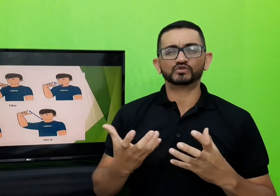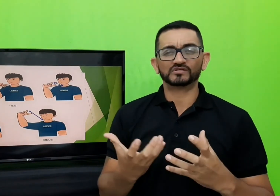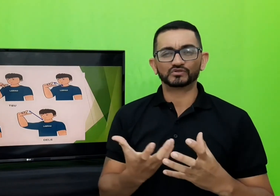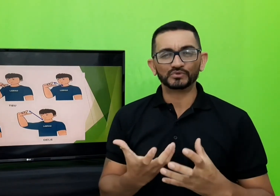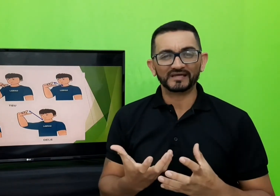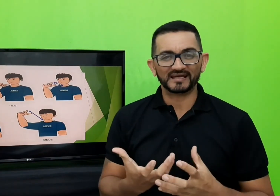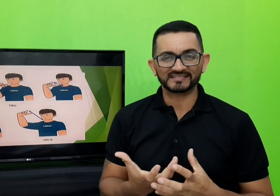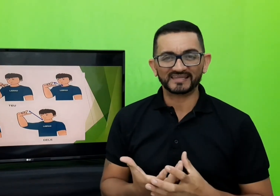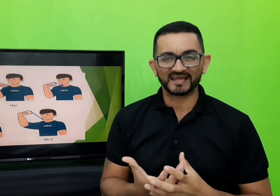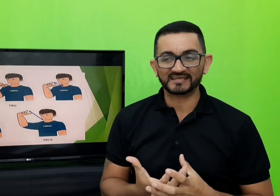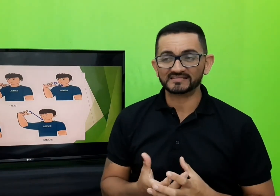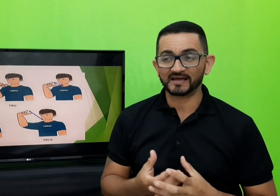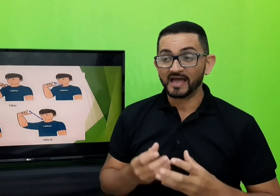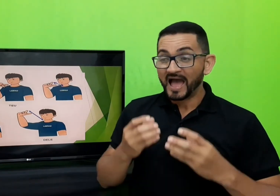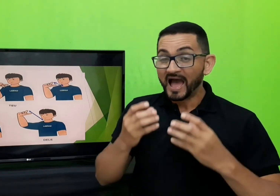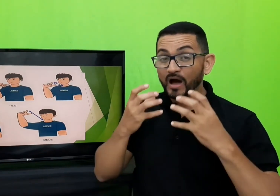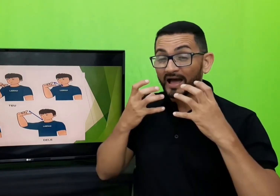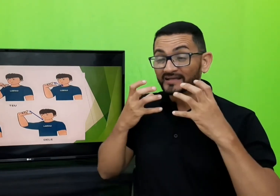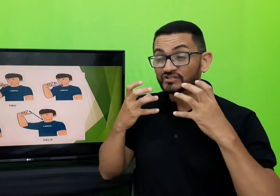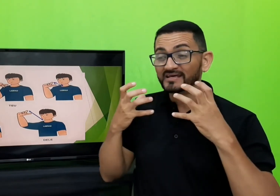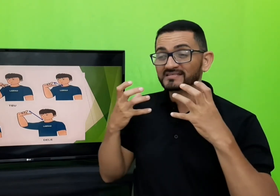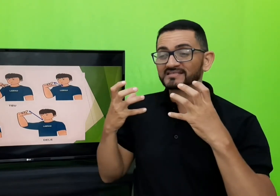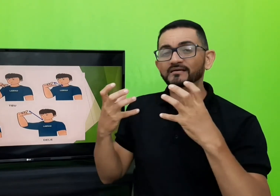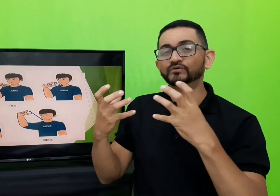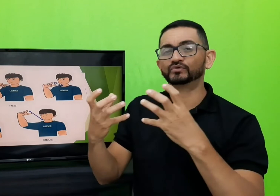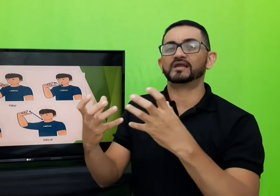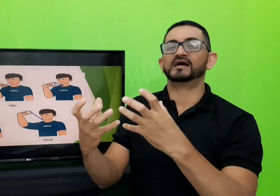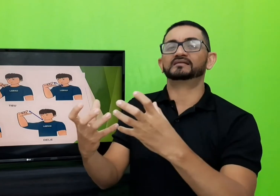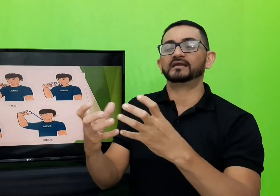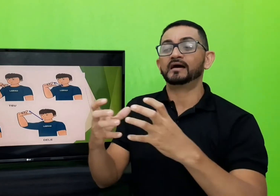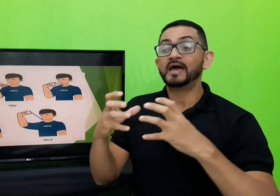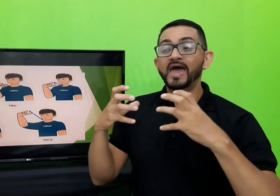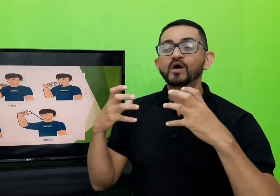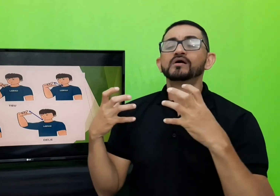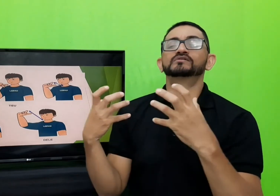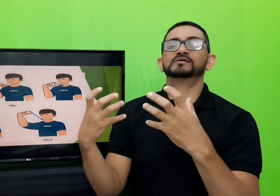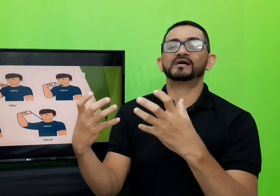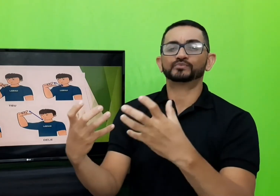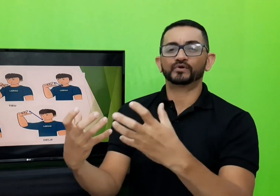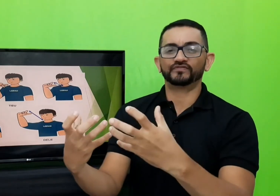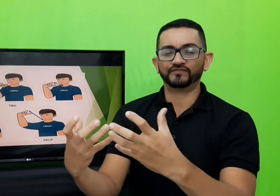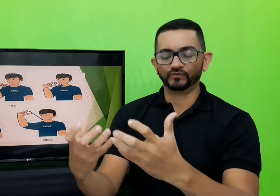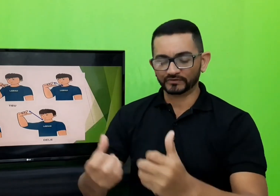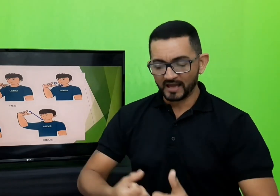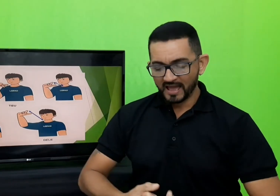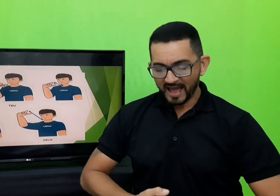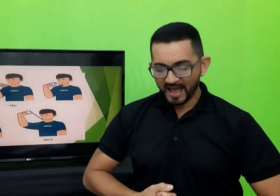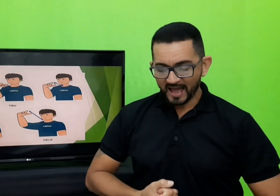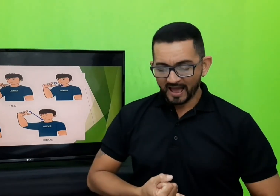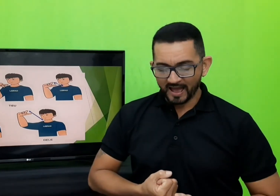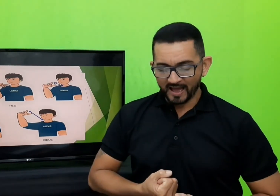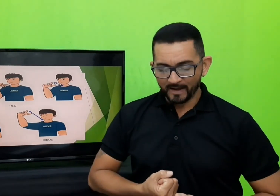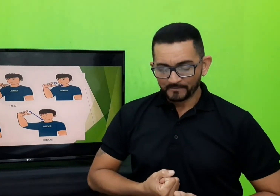pessoa surda ela sinaliza, a direção do olhar dela é uma coisa mais profunda.